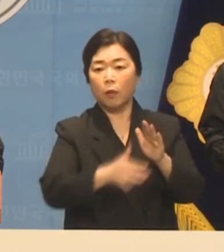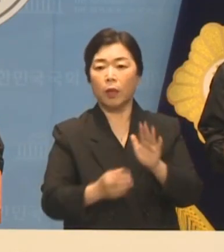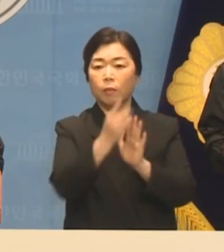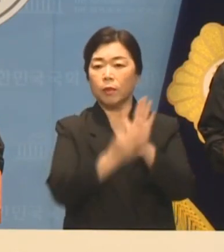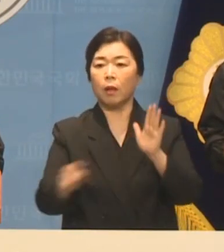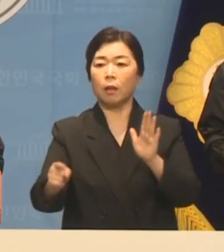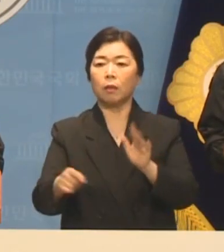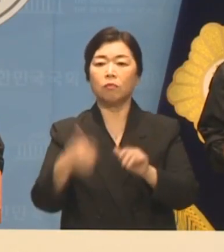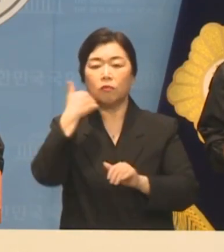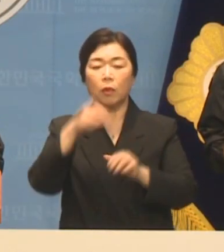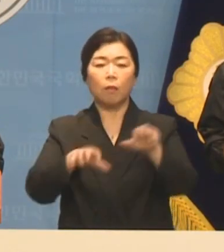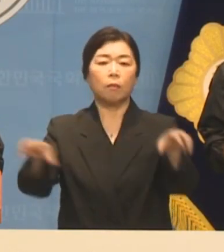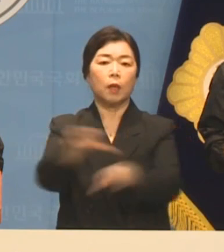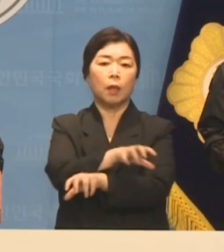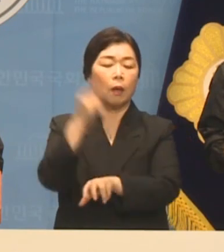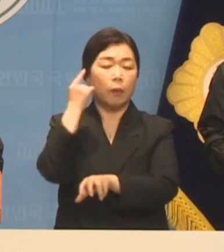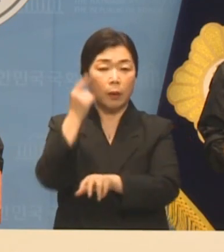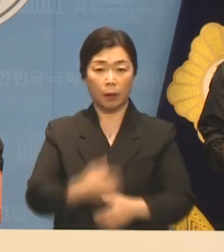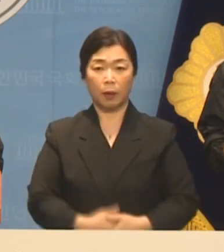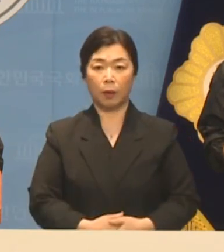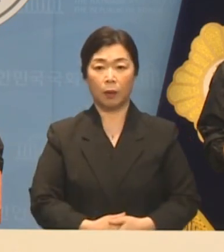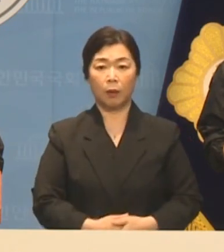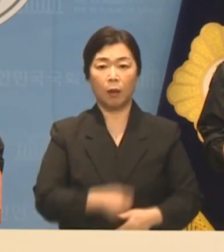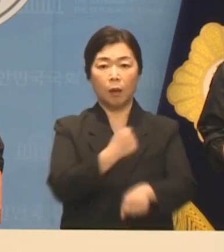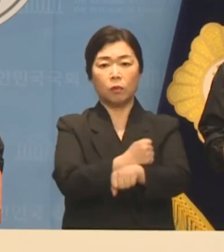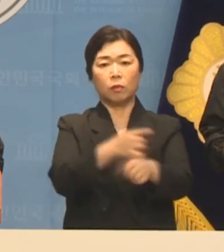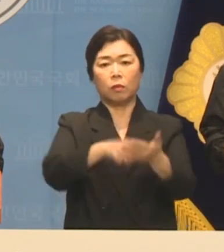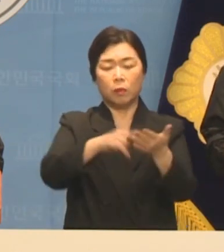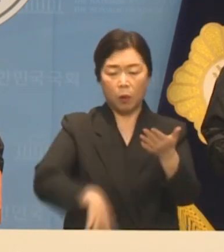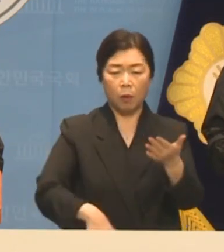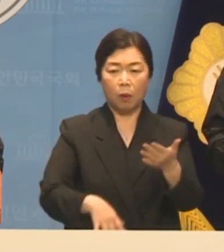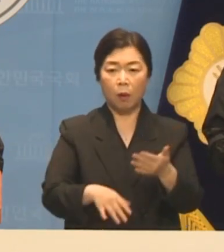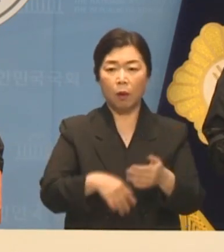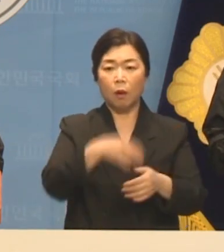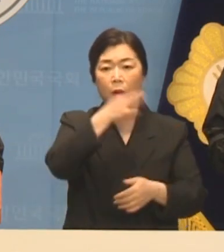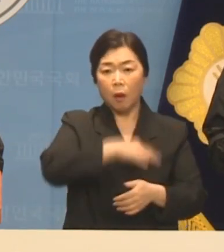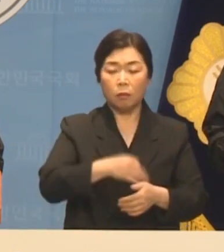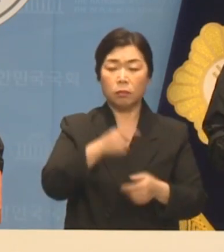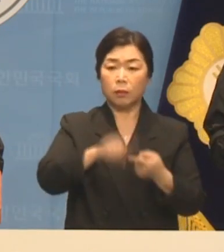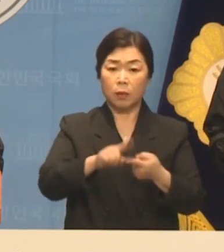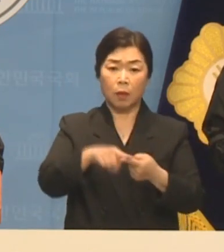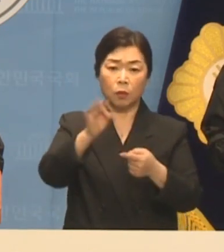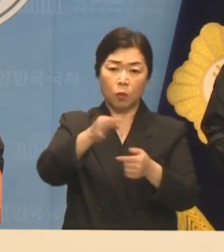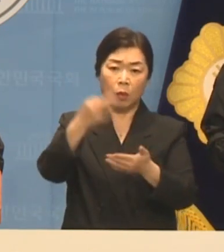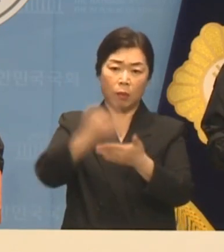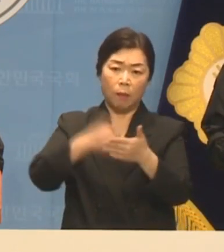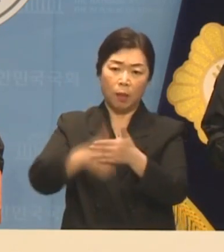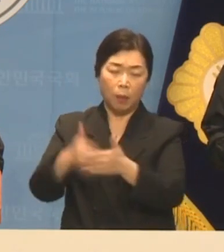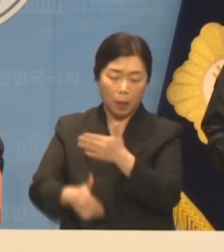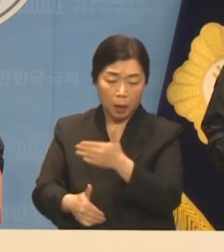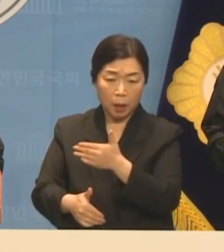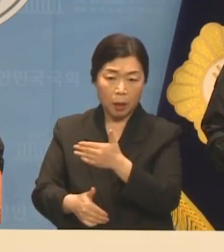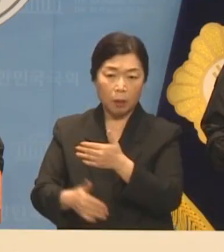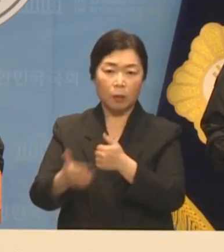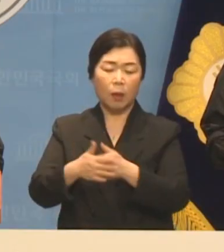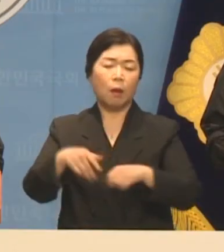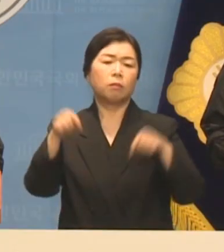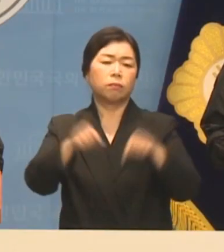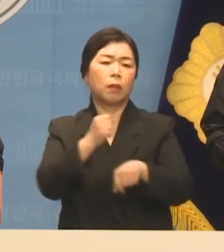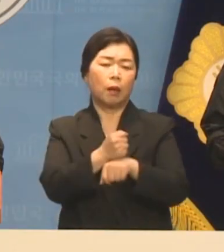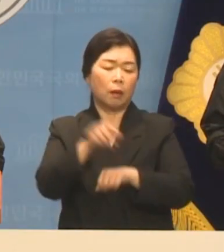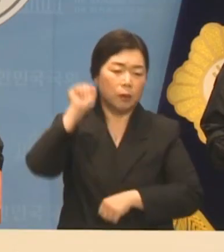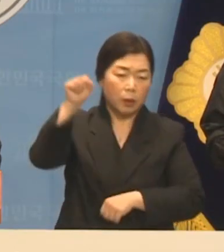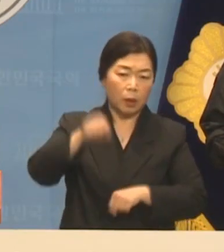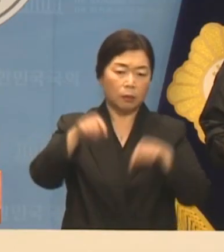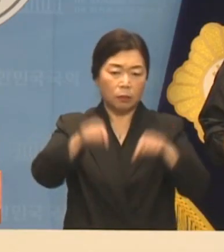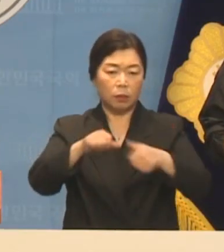3주차 해마다 반복되는 수수료 삭감에 맞서 합법적인 쟁의행위를 진행했습니다. 그리고 3월 23일 쟁의행위를